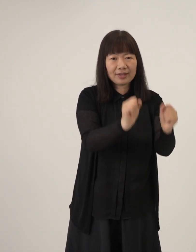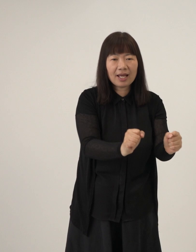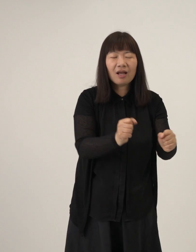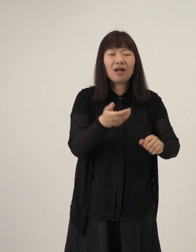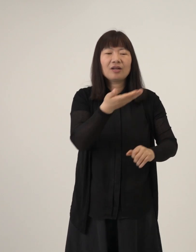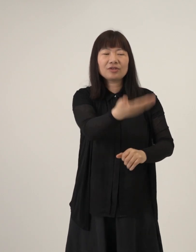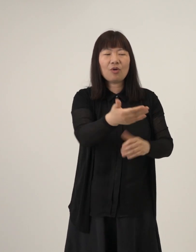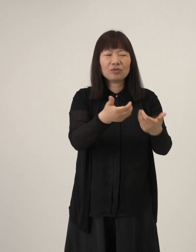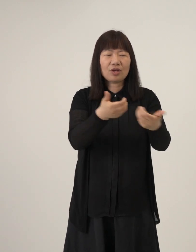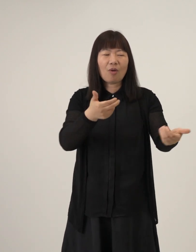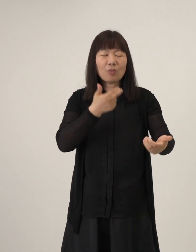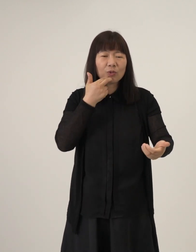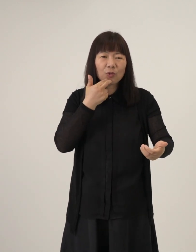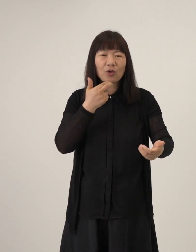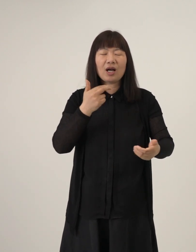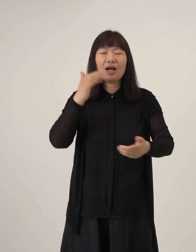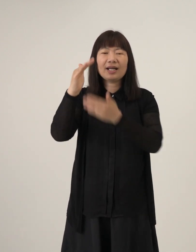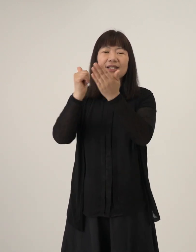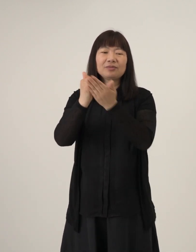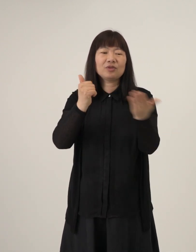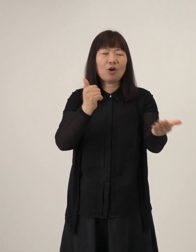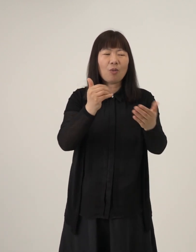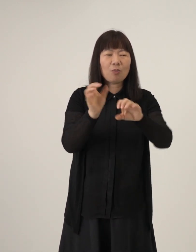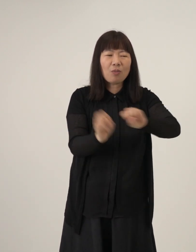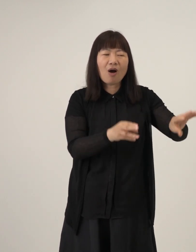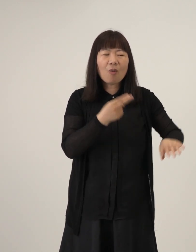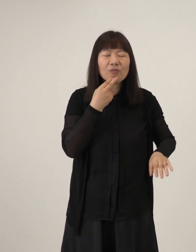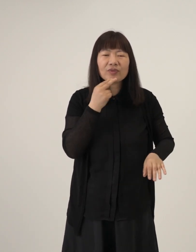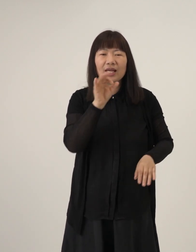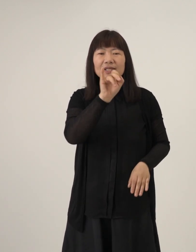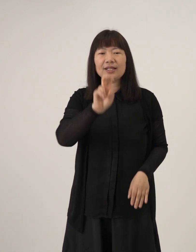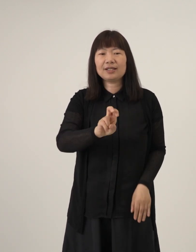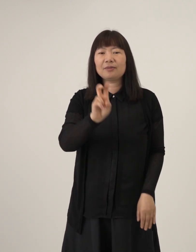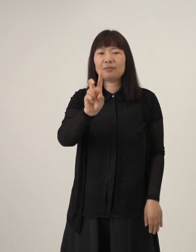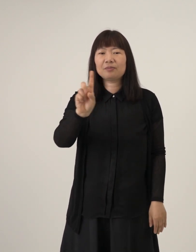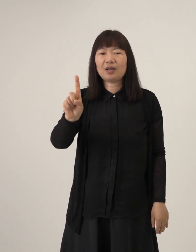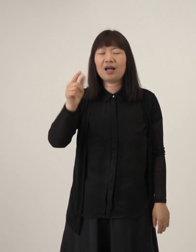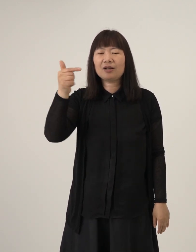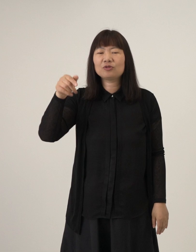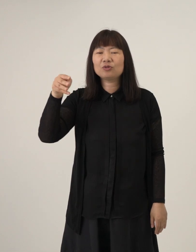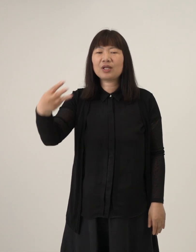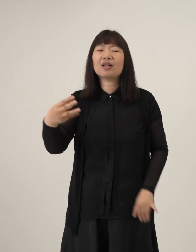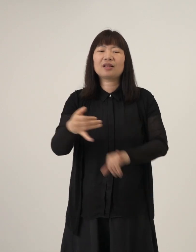떠나지 아니하며 버리지 아니하리니. 임마누엘의 약속이에요.